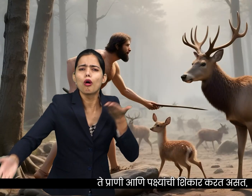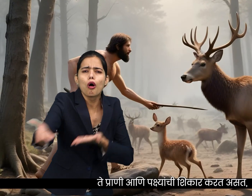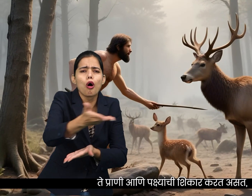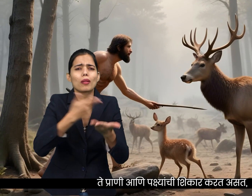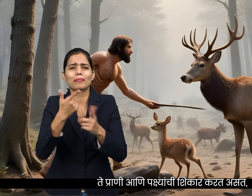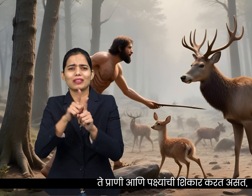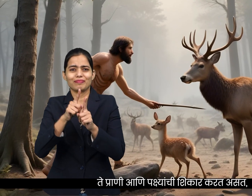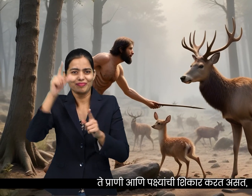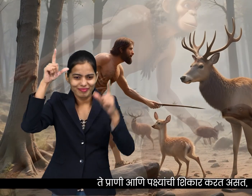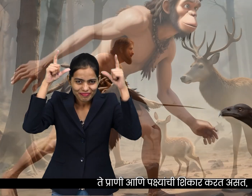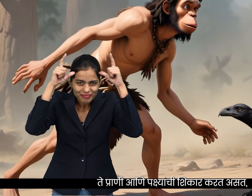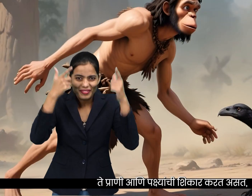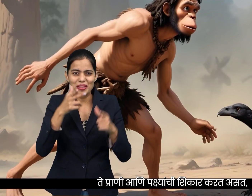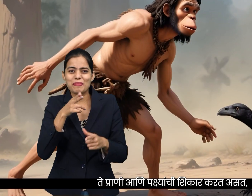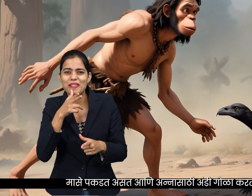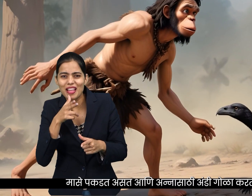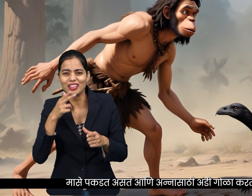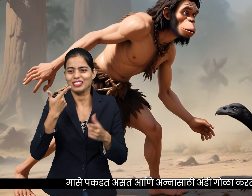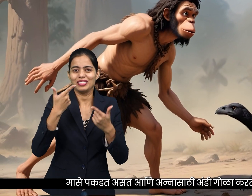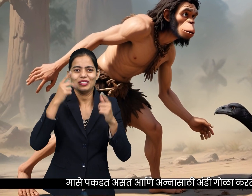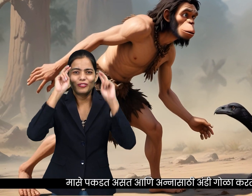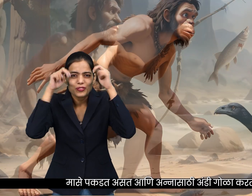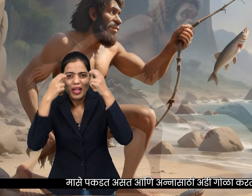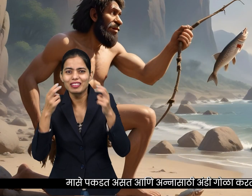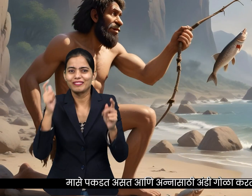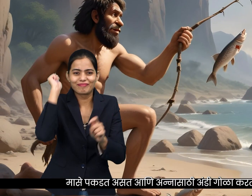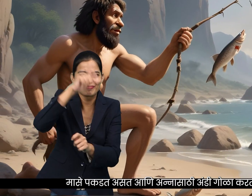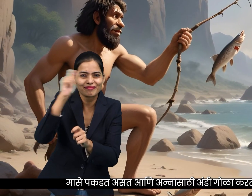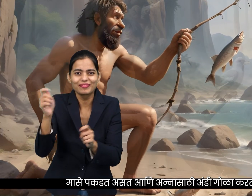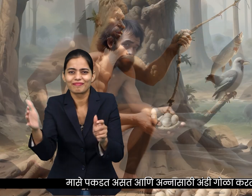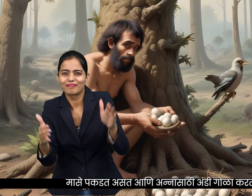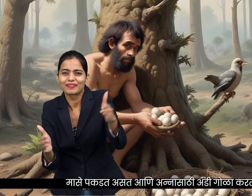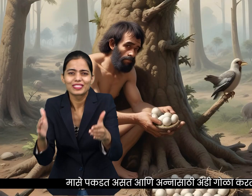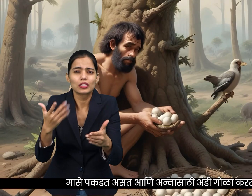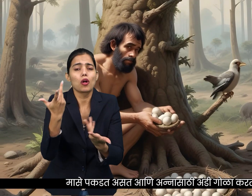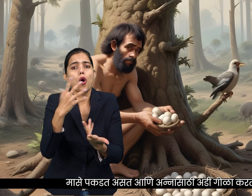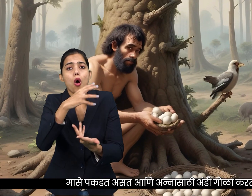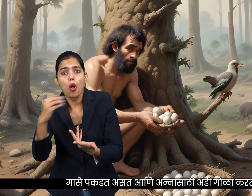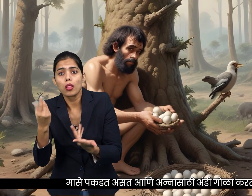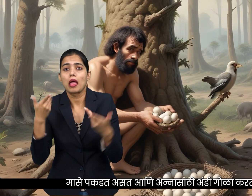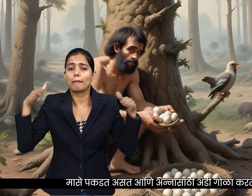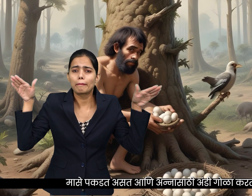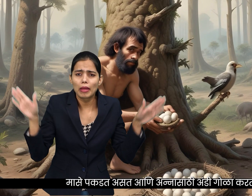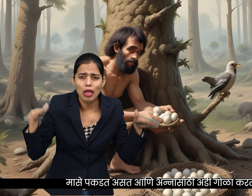ते प्राणी आणि पक्ष्यांची शिकार करत असत, मासे पकडत असत आणि अन्नासाठी अंडी गोळा करत असत.